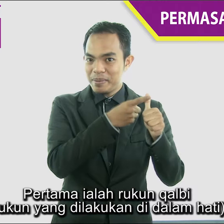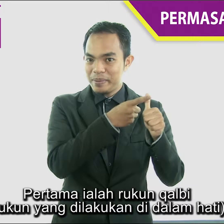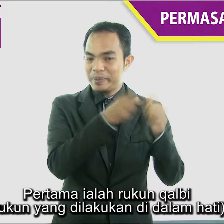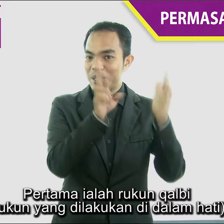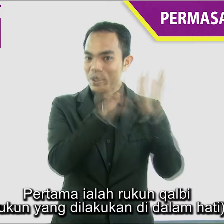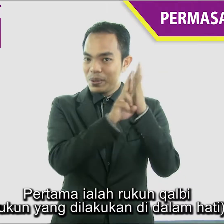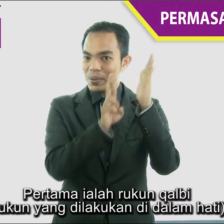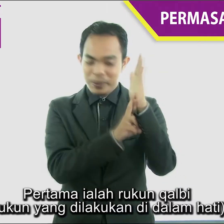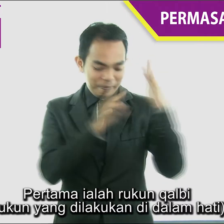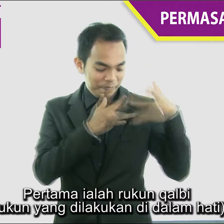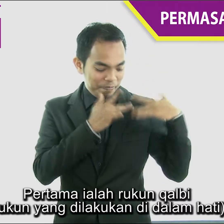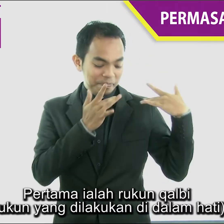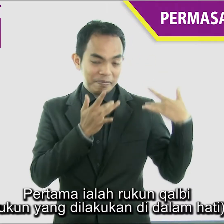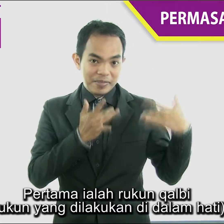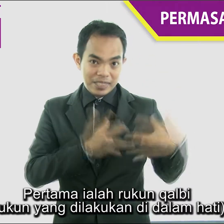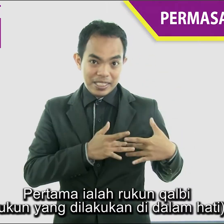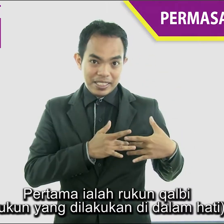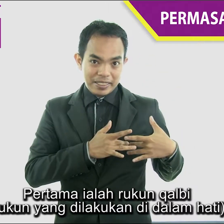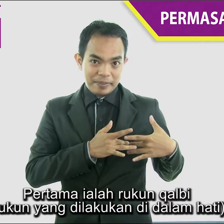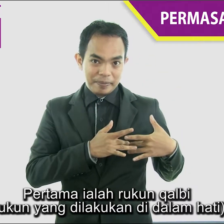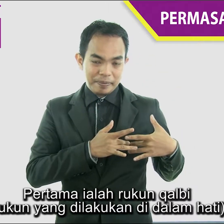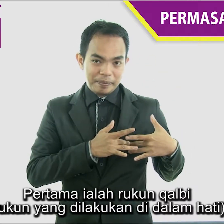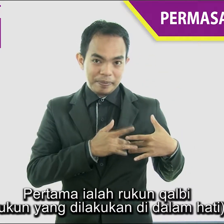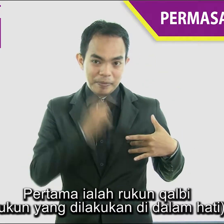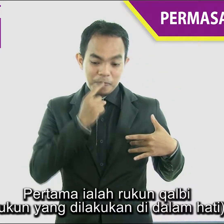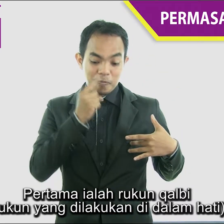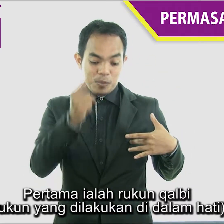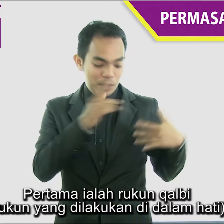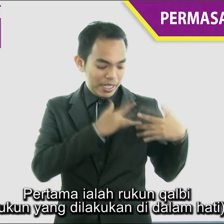Rukun qalbi, rukun yang dilakukan di dalam hati.